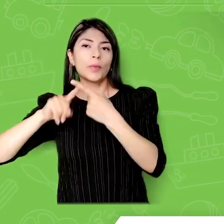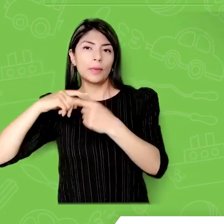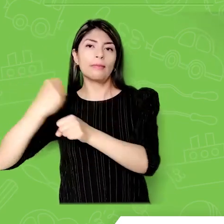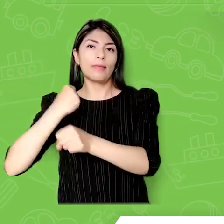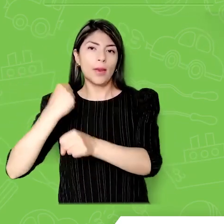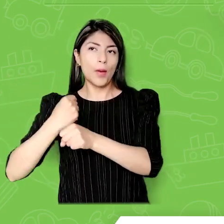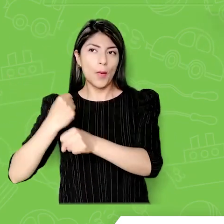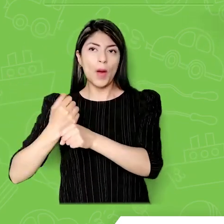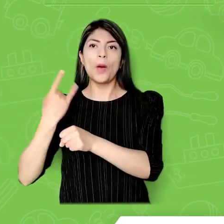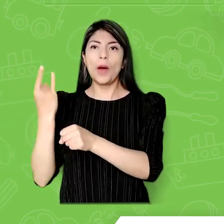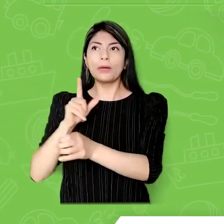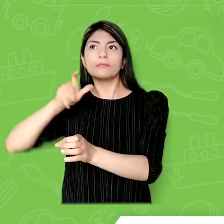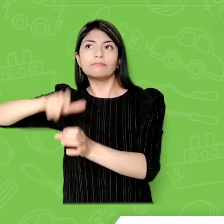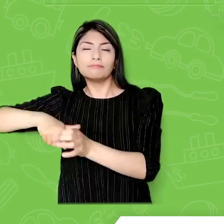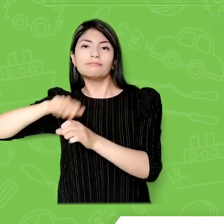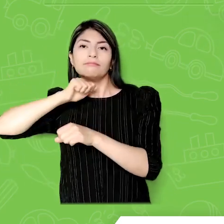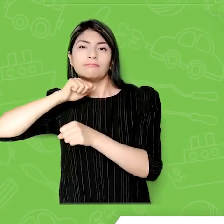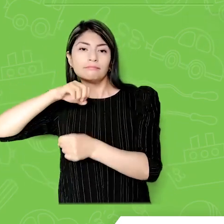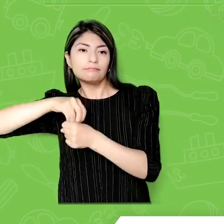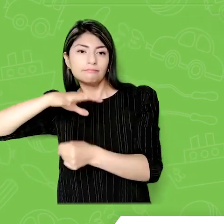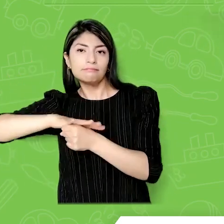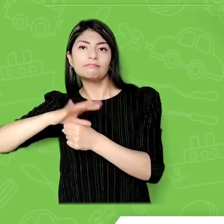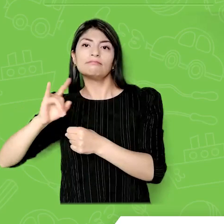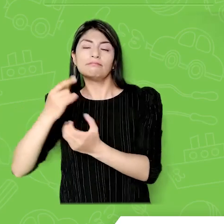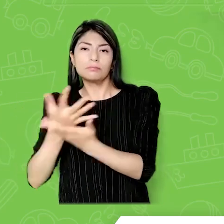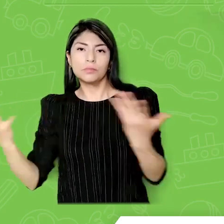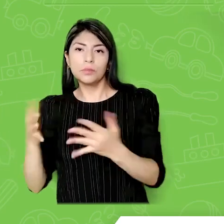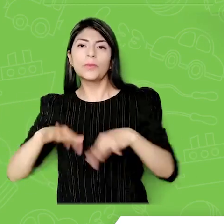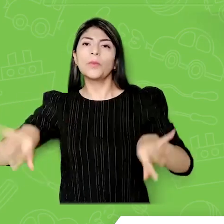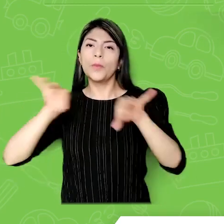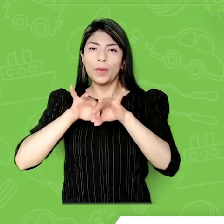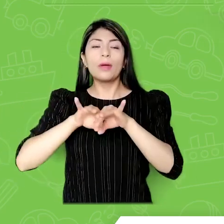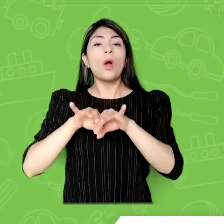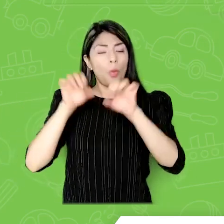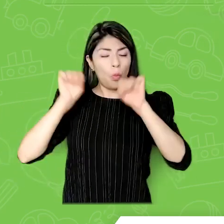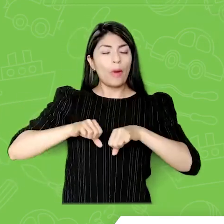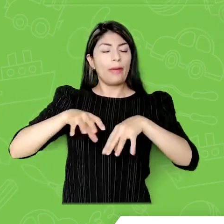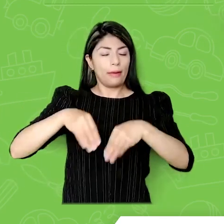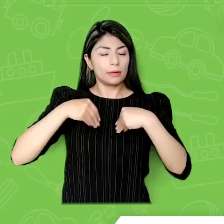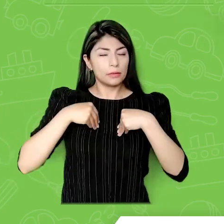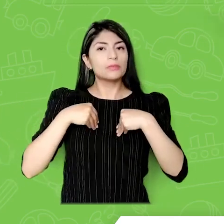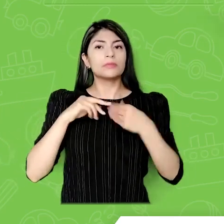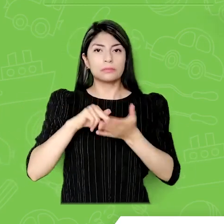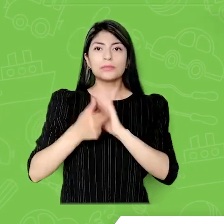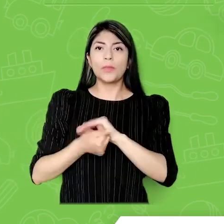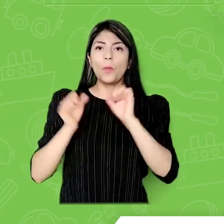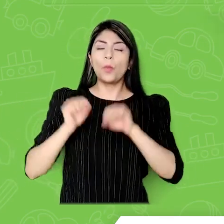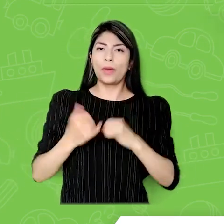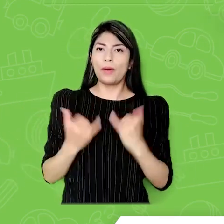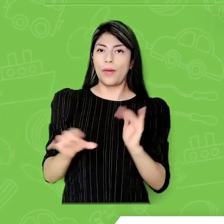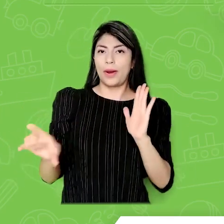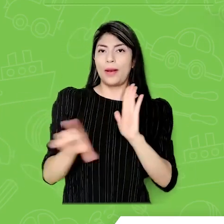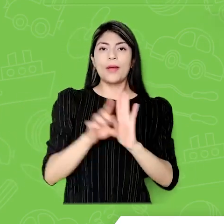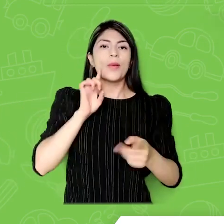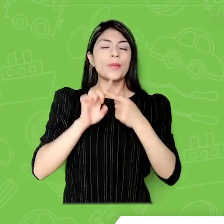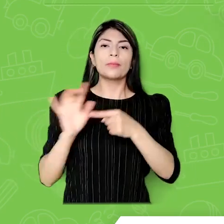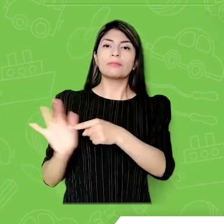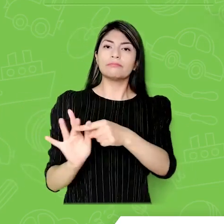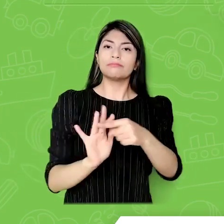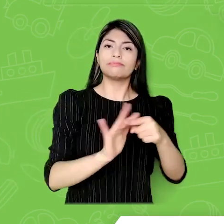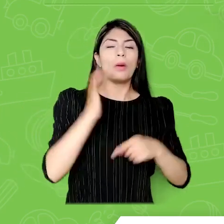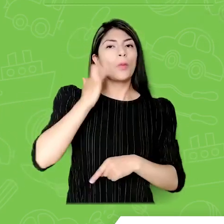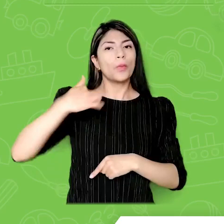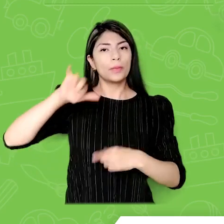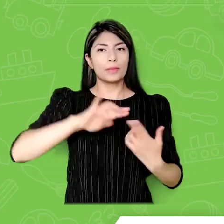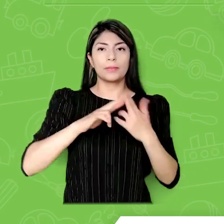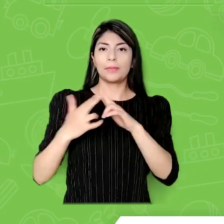como experiencia previa para los fines de la presente ley, la adquirida en desarrollo y ejercicio de profesiones de la misma área del